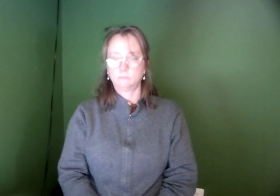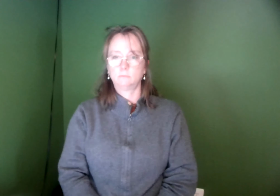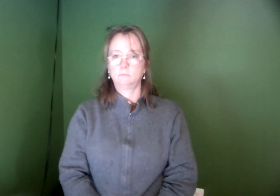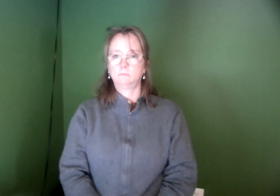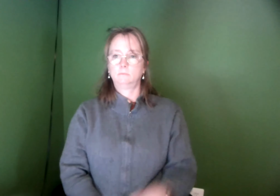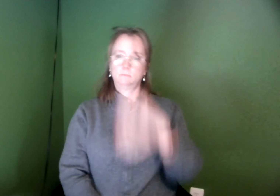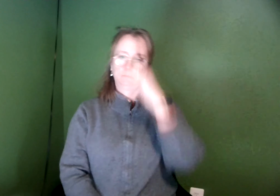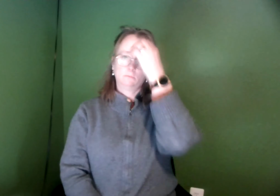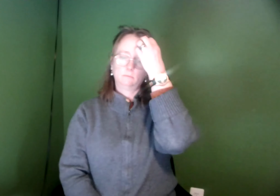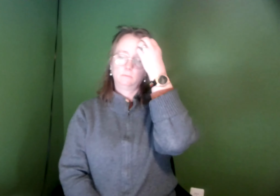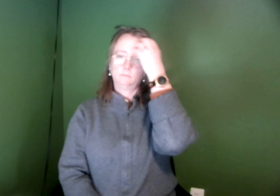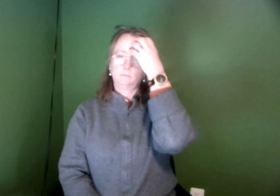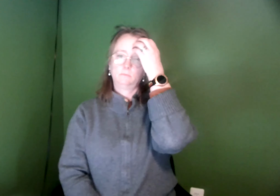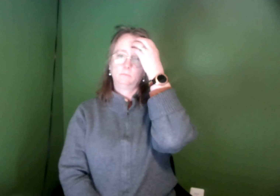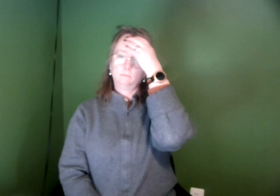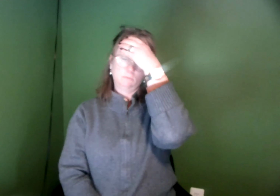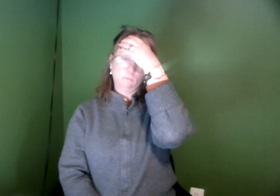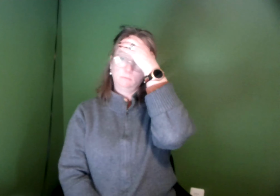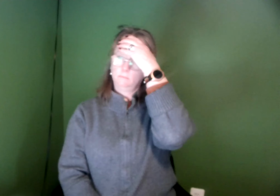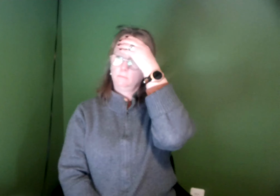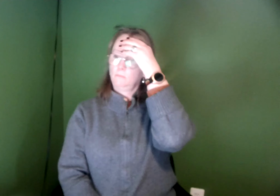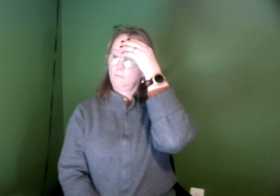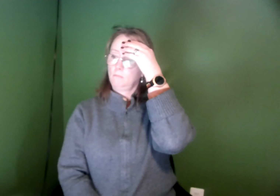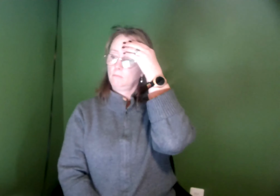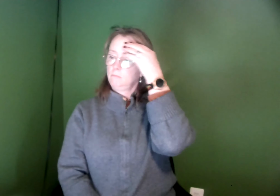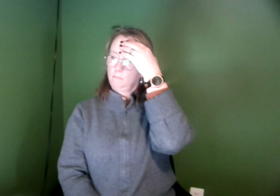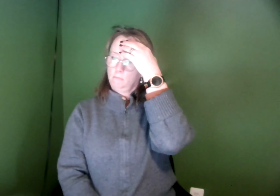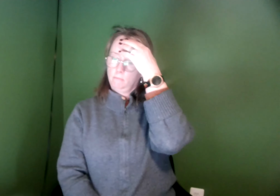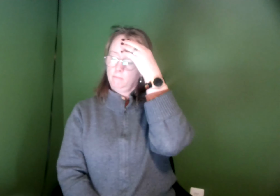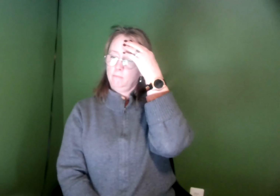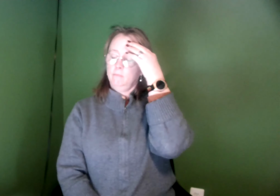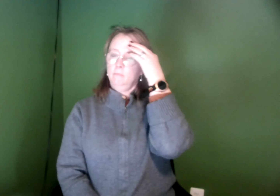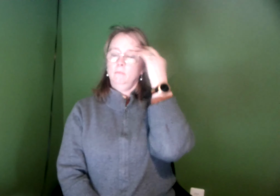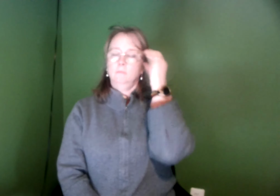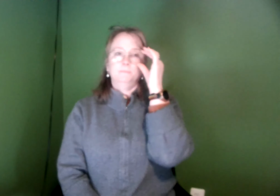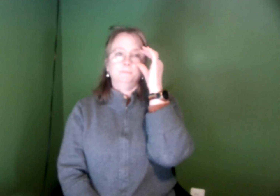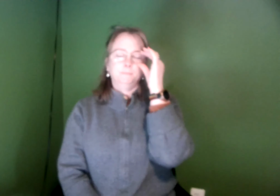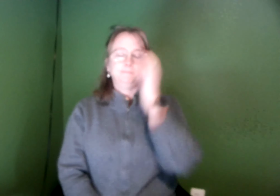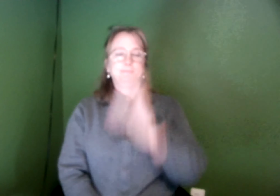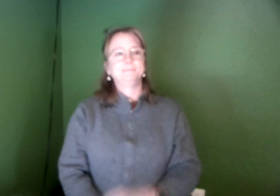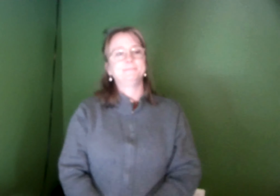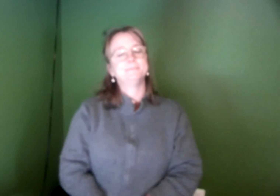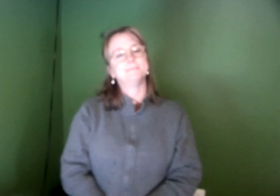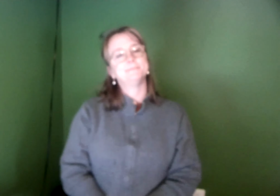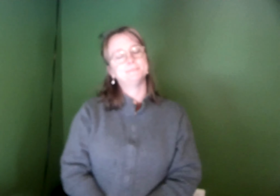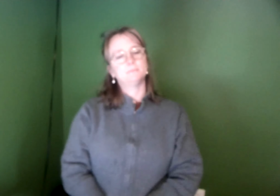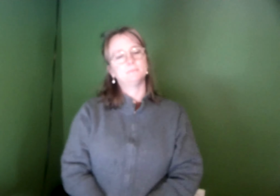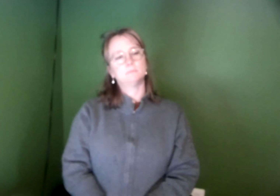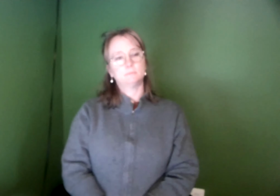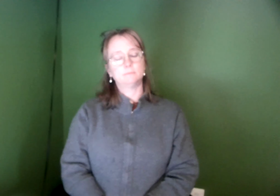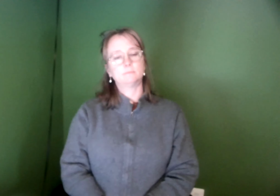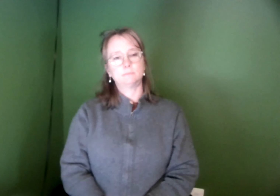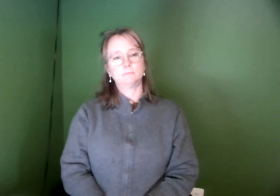y crear soluciones al respecto a nivel comunidad, pues a nivel condado, país.